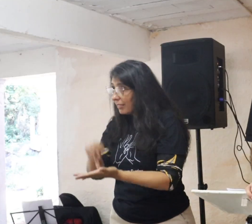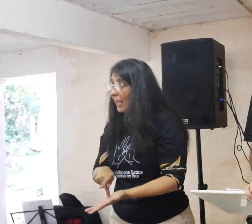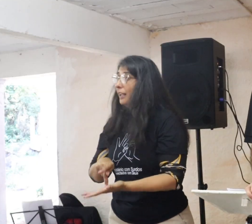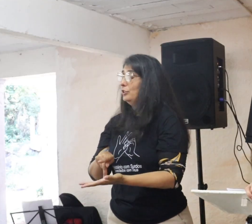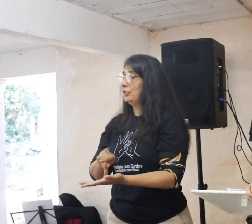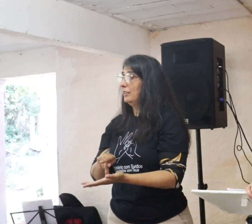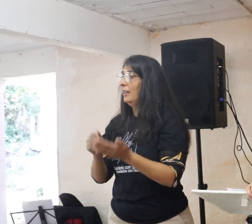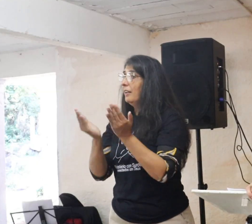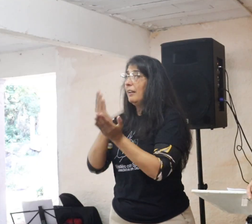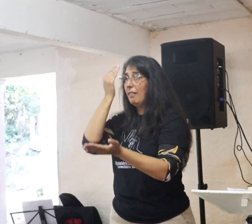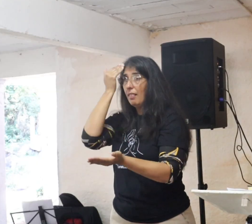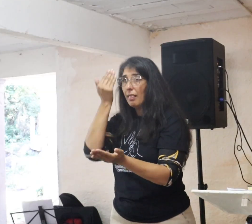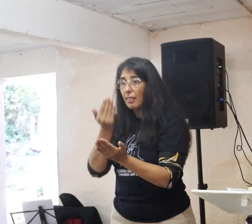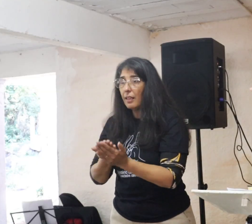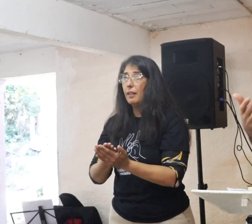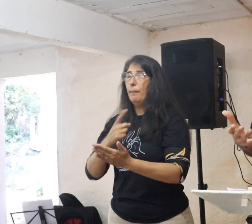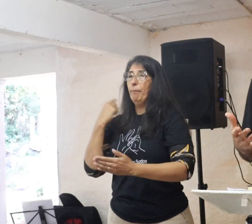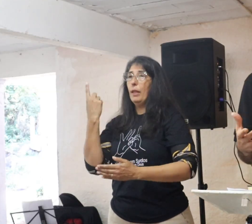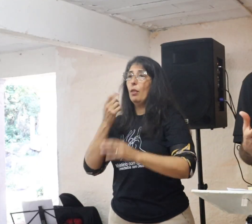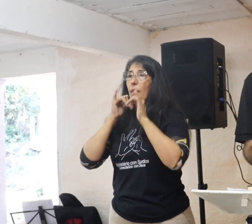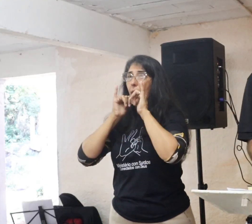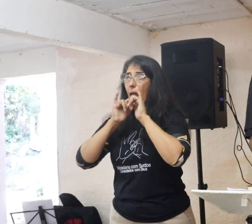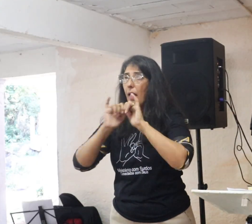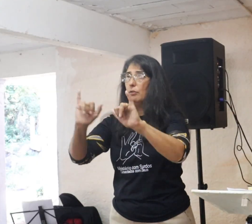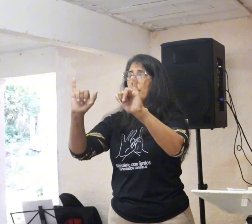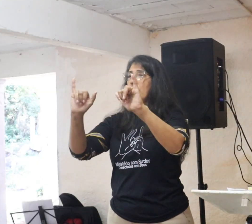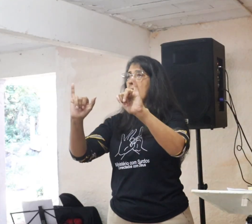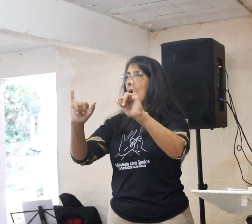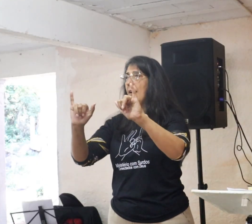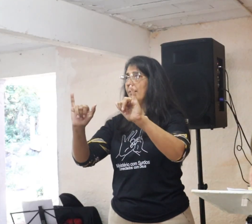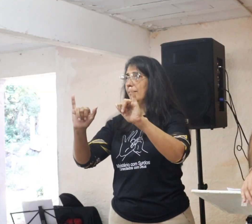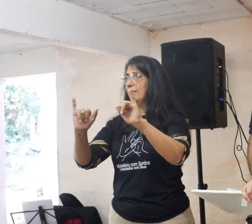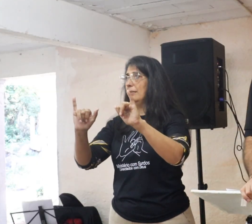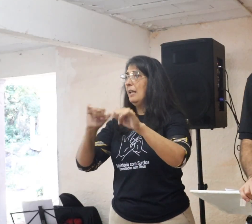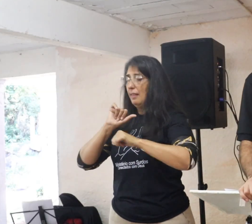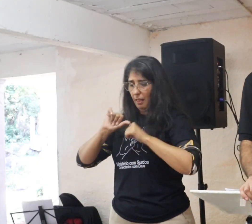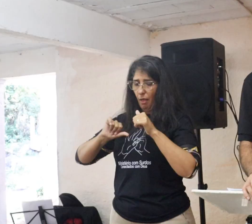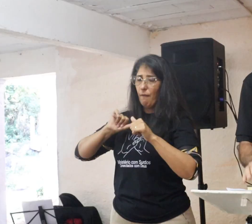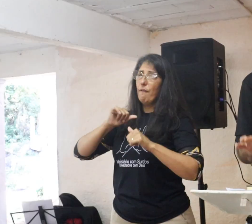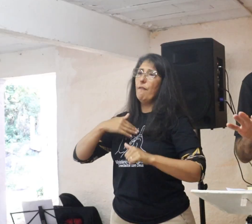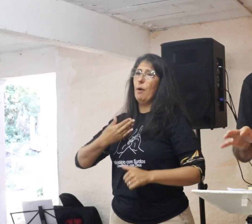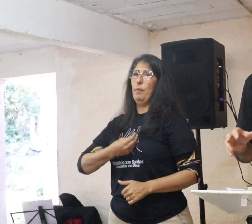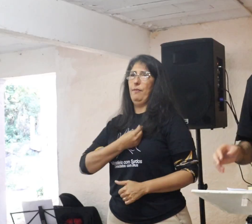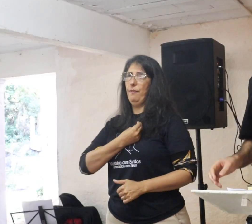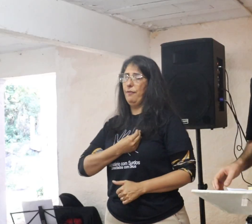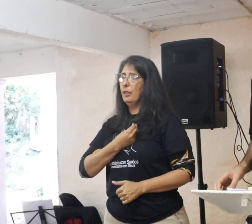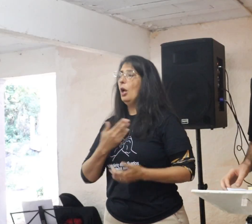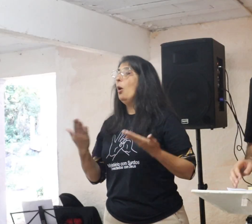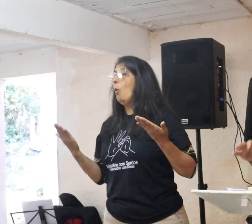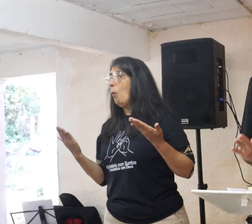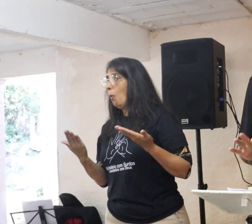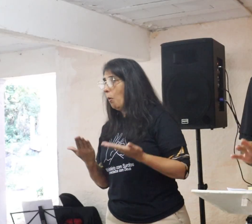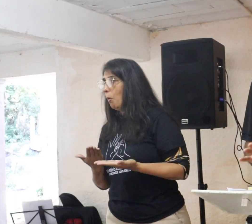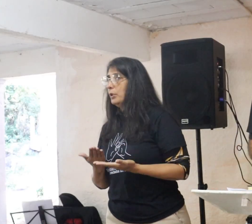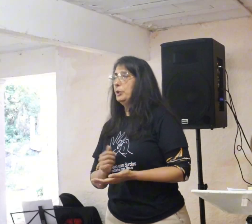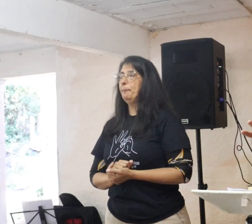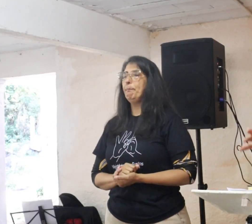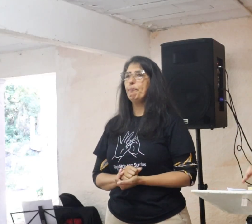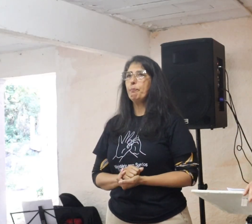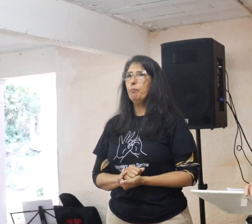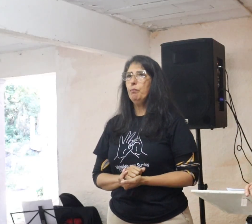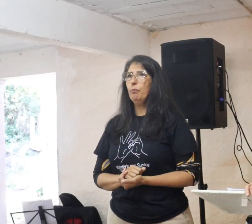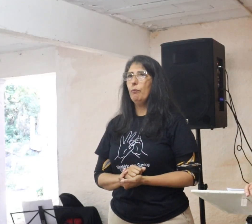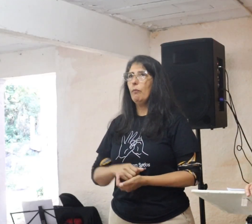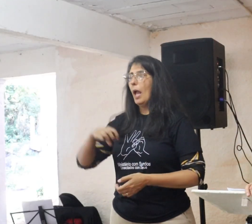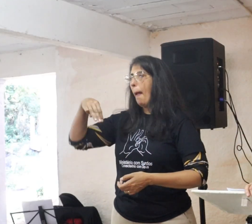para proclamarmos, para anunciarmos, mensagem que nos transformou. E eu gostaria de, agora,